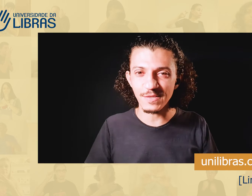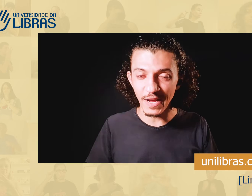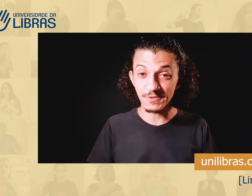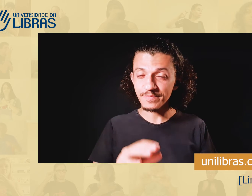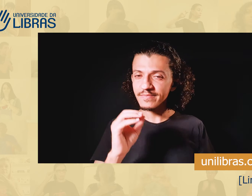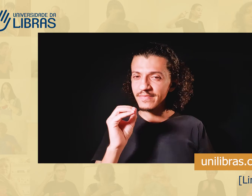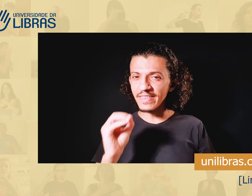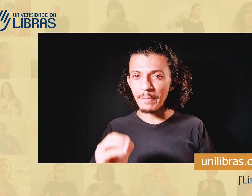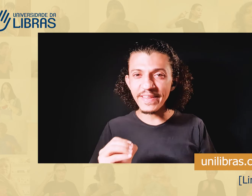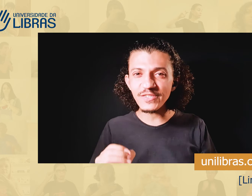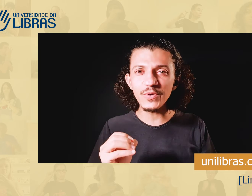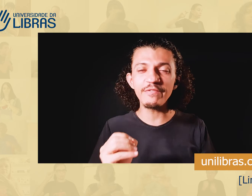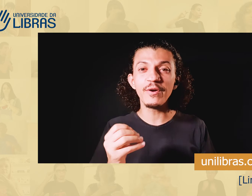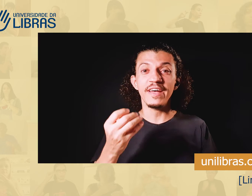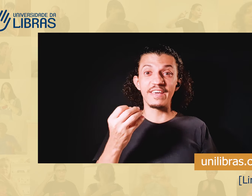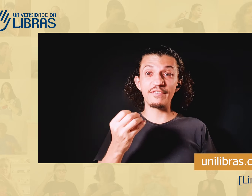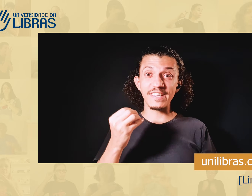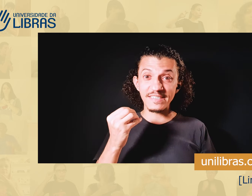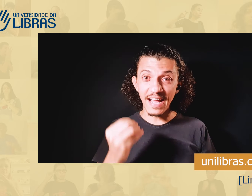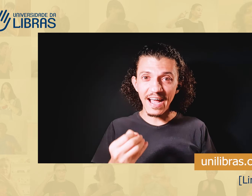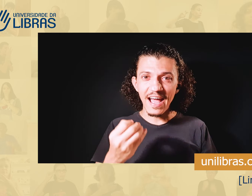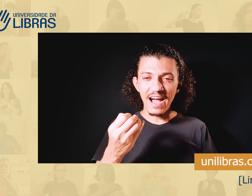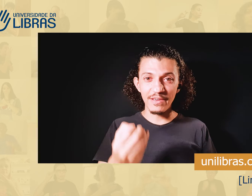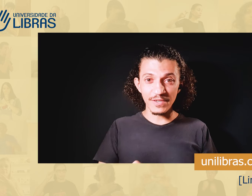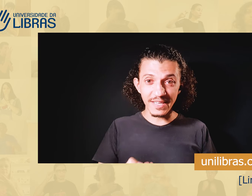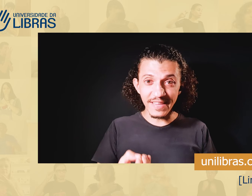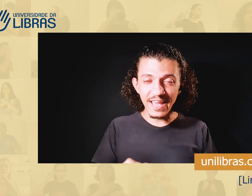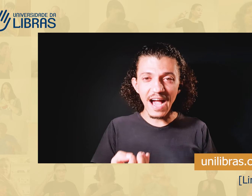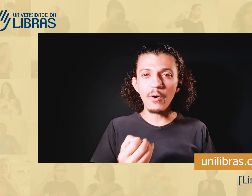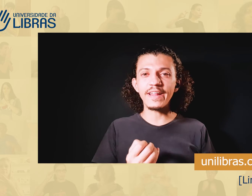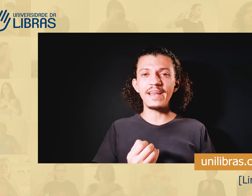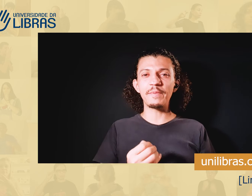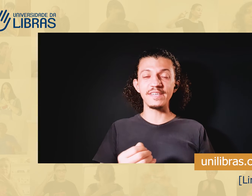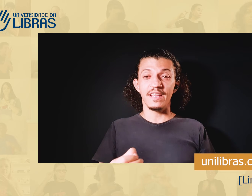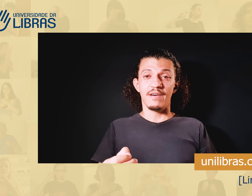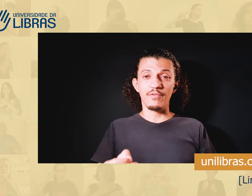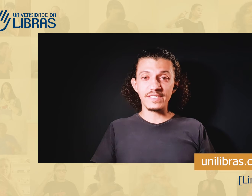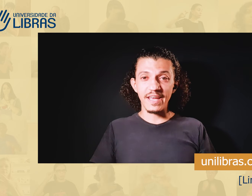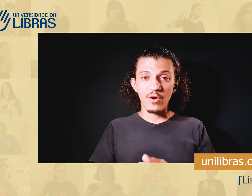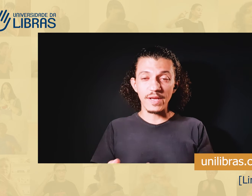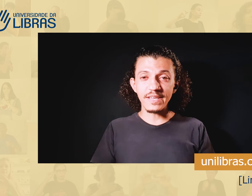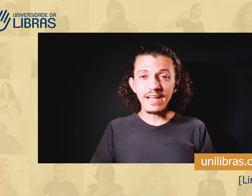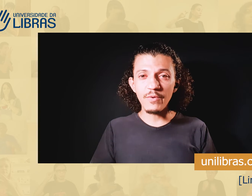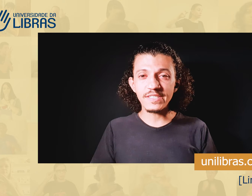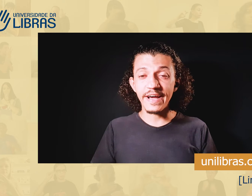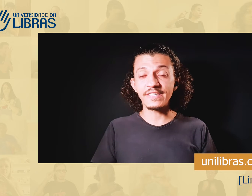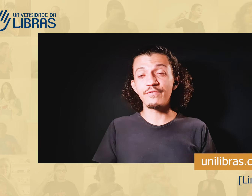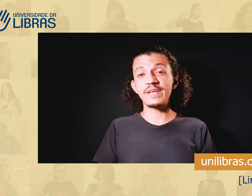aspectos. Independente do nível que você tem agora na Libras, você, com a escrita da língua de sinais, você